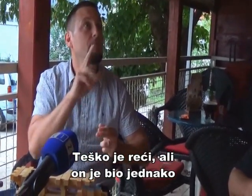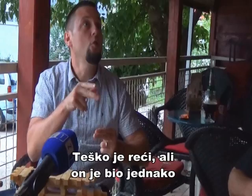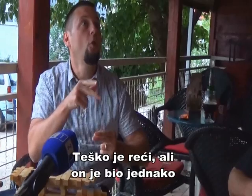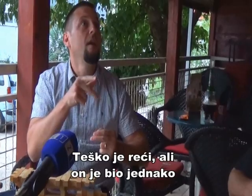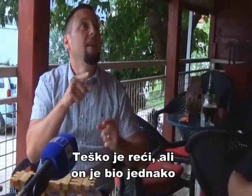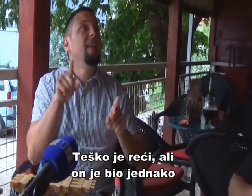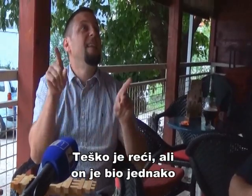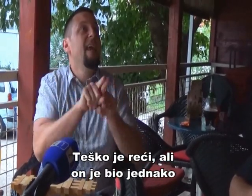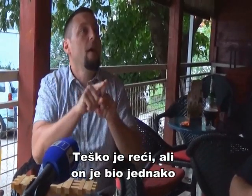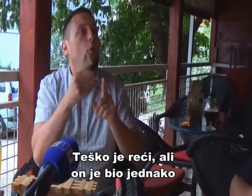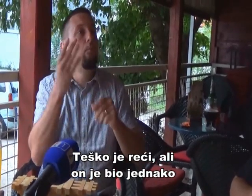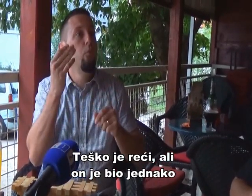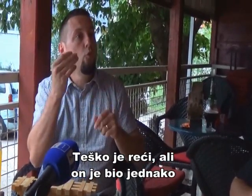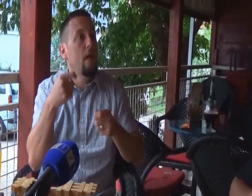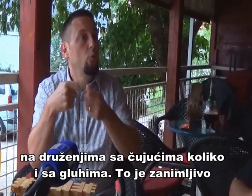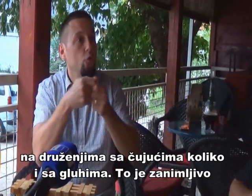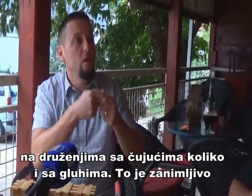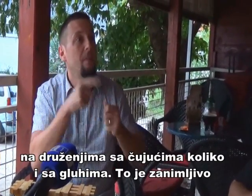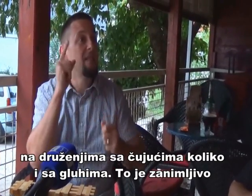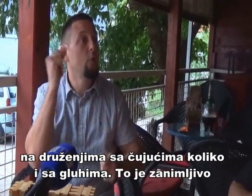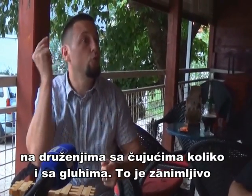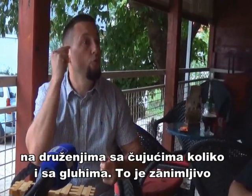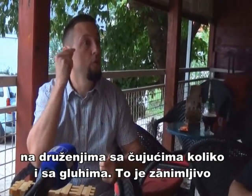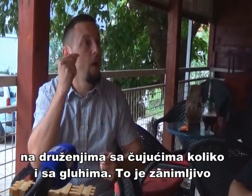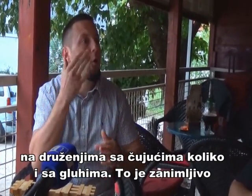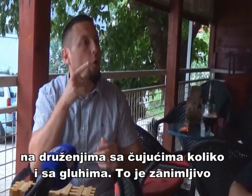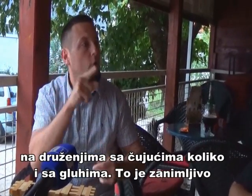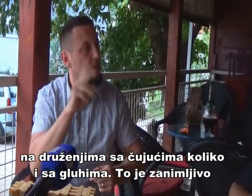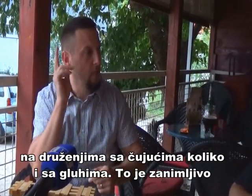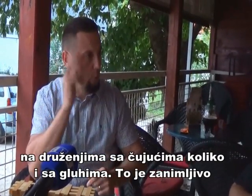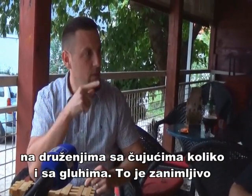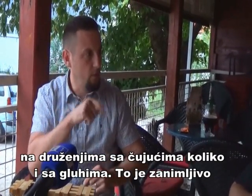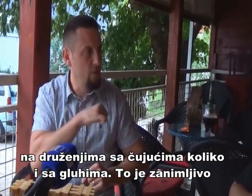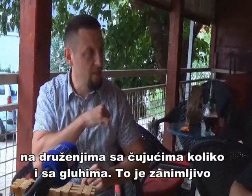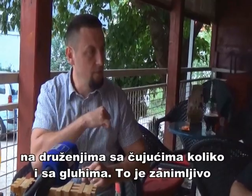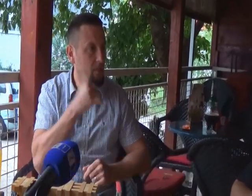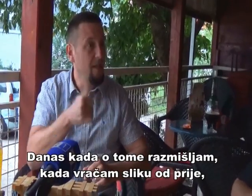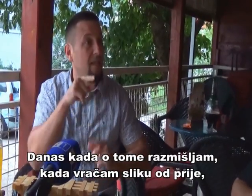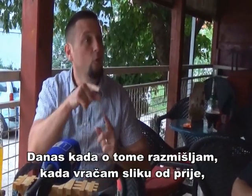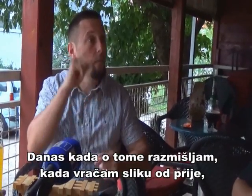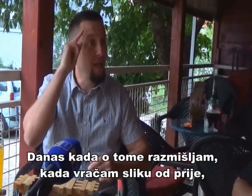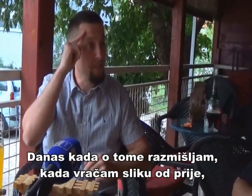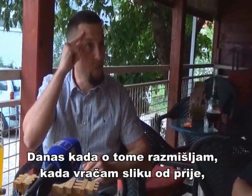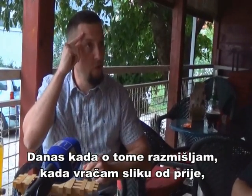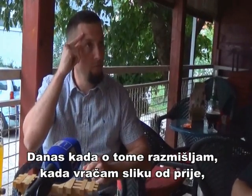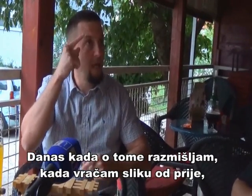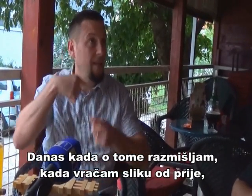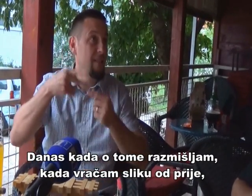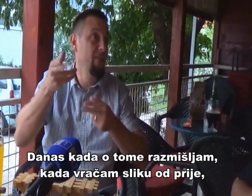bio jednako puno na druženjima sa čućima koliko i sa gluhima, to je zanimljivo. Danas kada o tome razmišljam, kada se